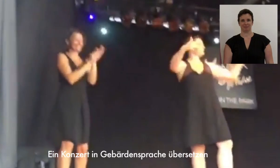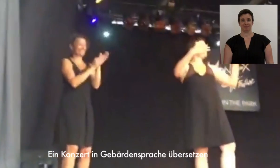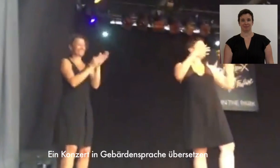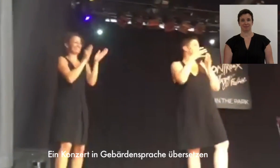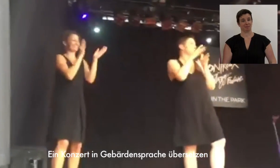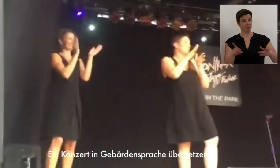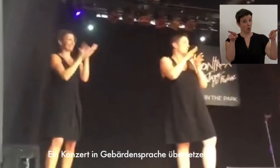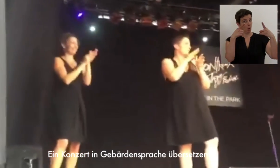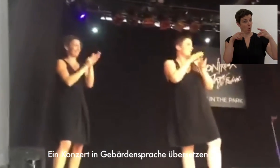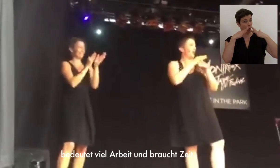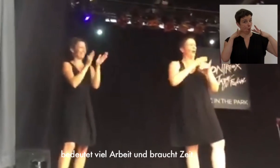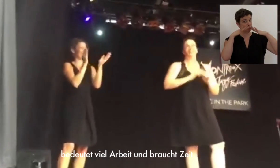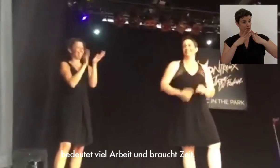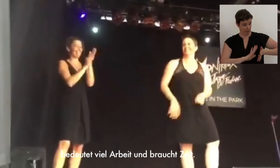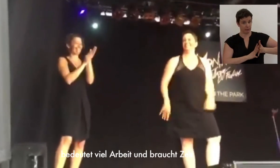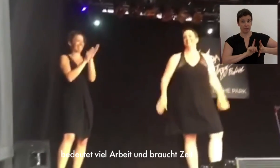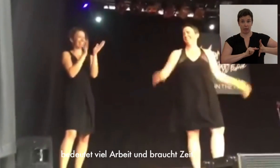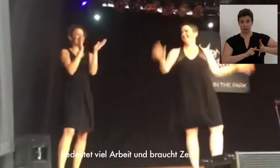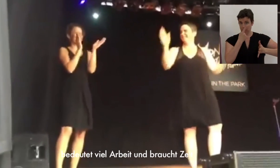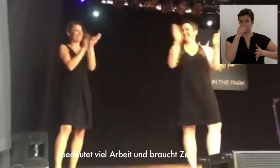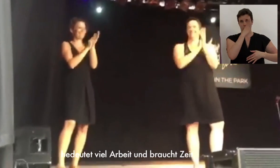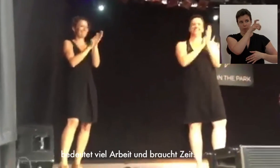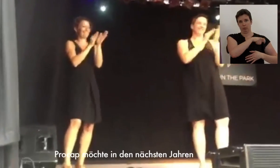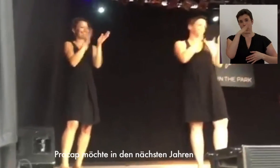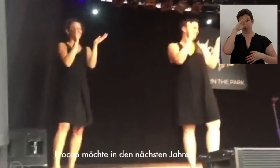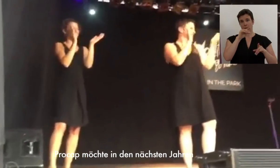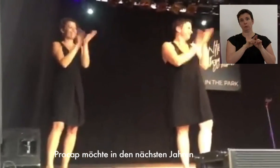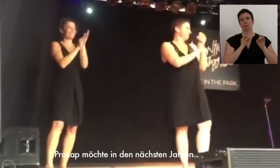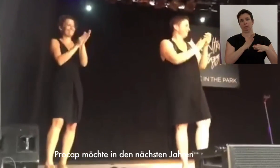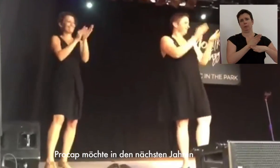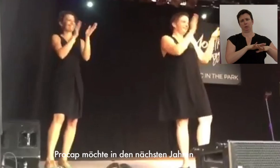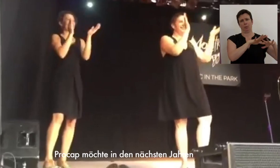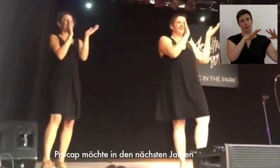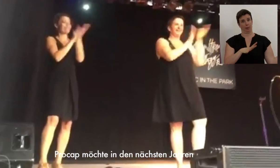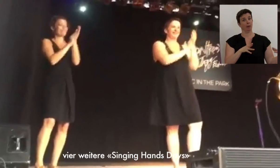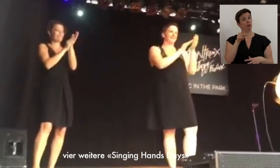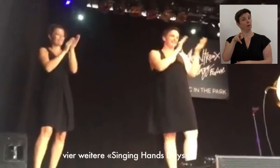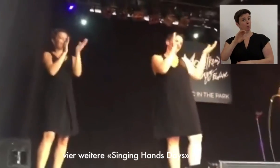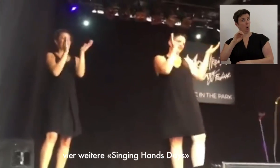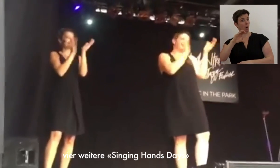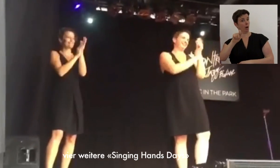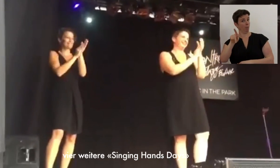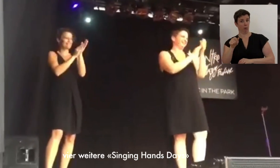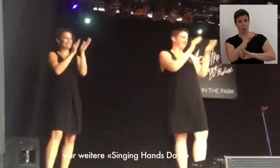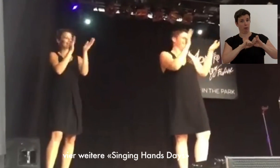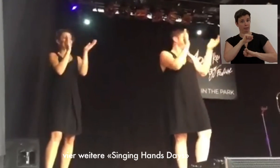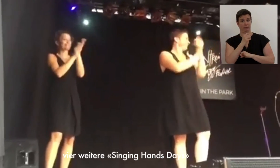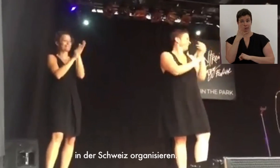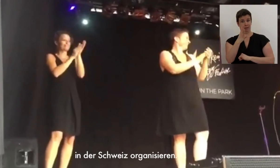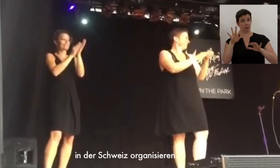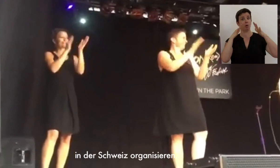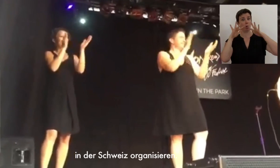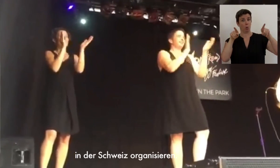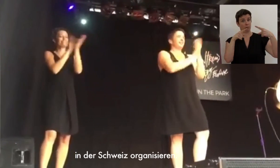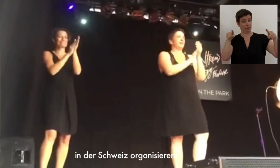Signer des concerts demande des compétences professionnelles et du temps. Procap souhaite organiser quatre concerts signés en Suisse durant